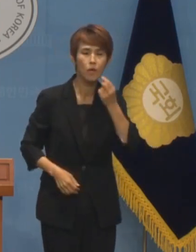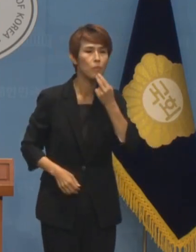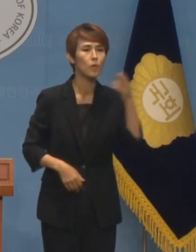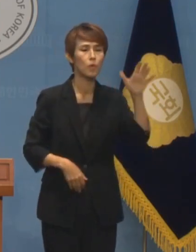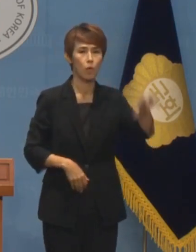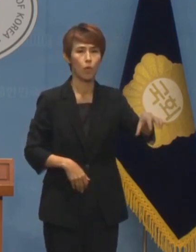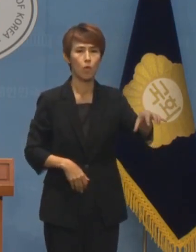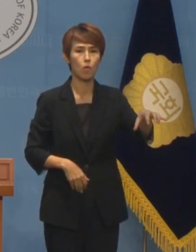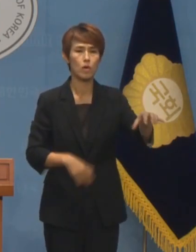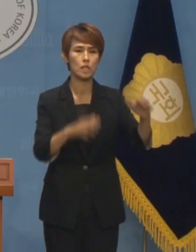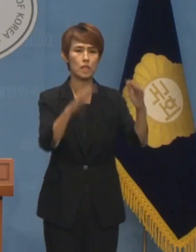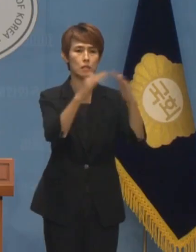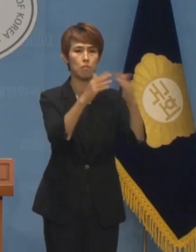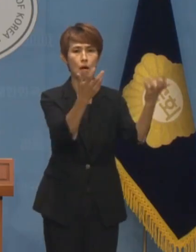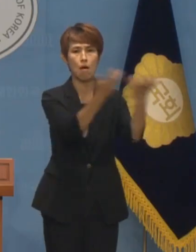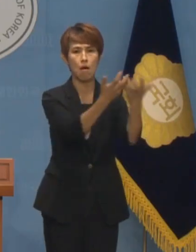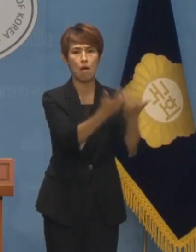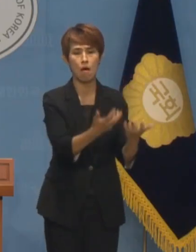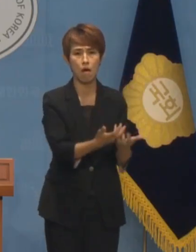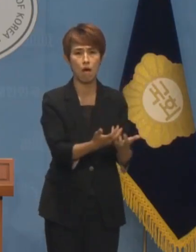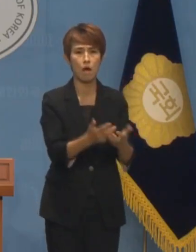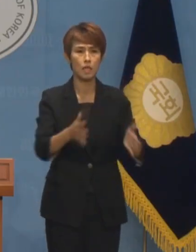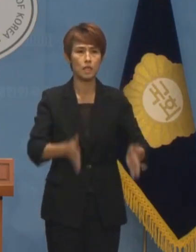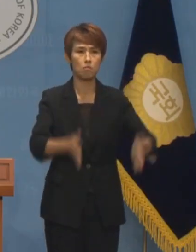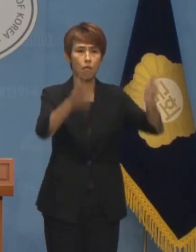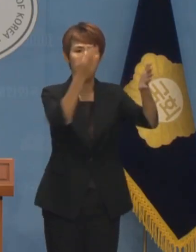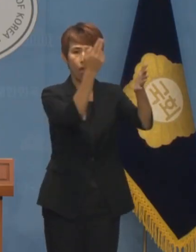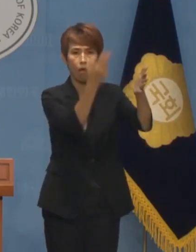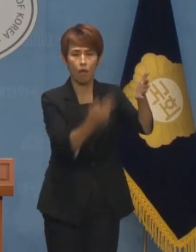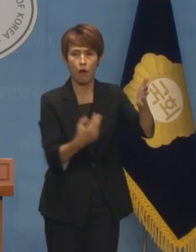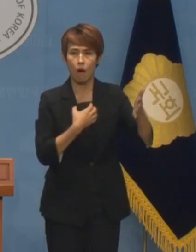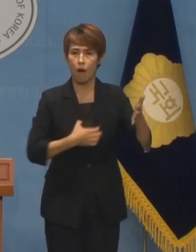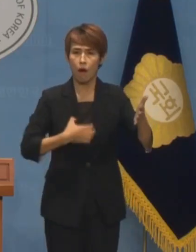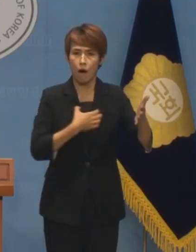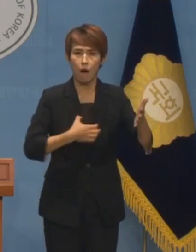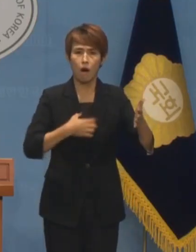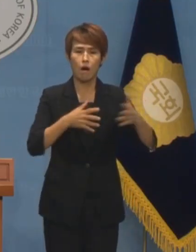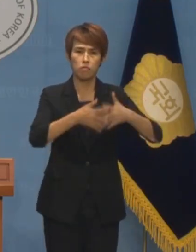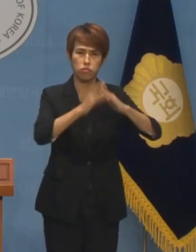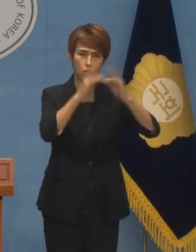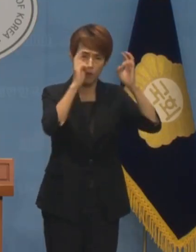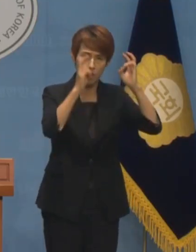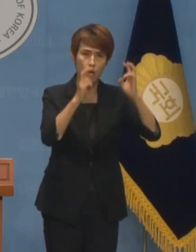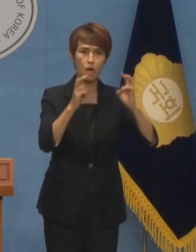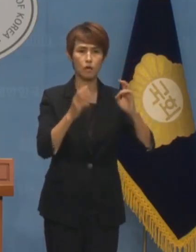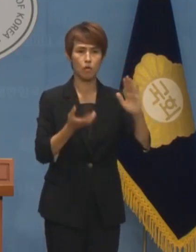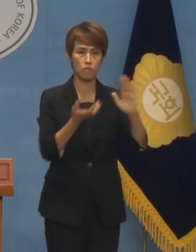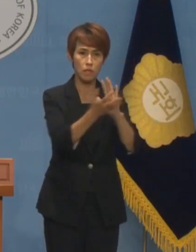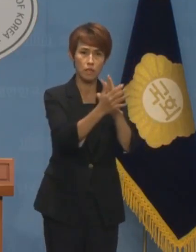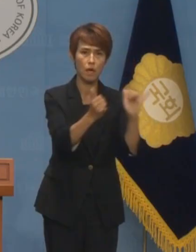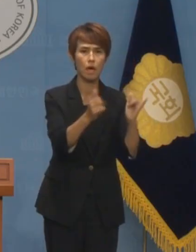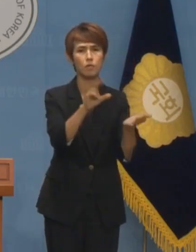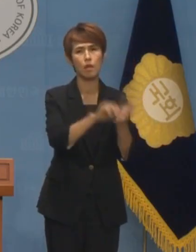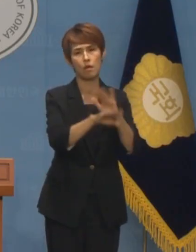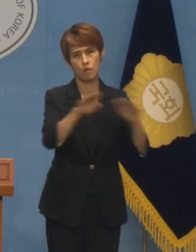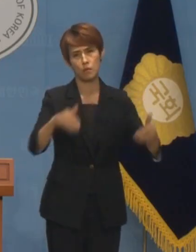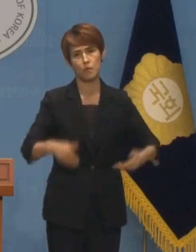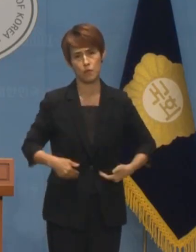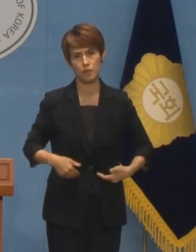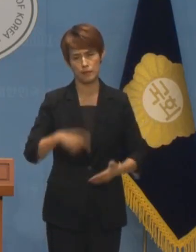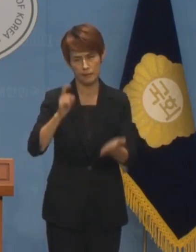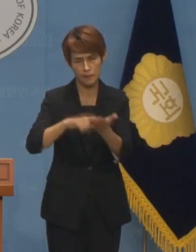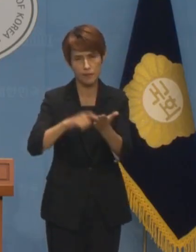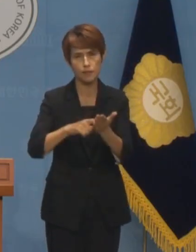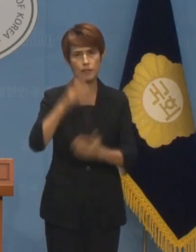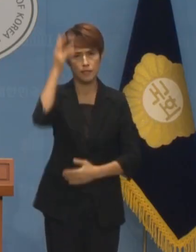공급이 넘쳐나 미분양으로 울고 있는 건설업체와 입주자에 대한 대책 또한 시급하게 내놓아야 한다는